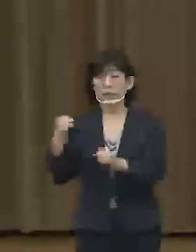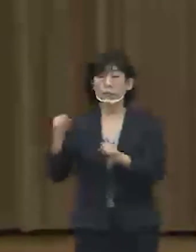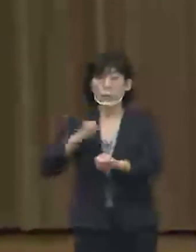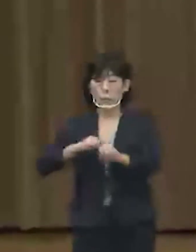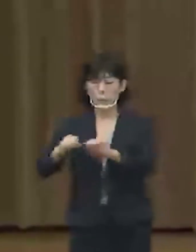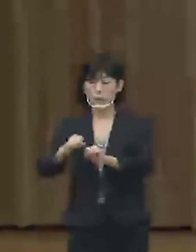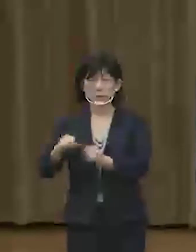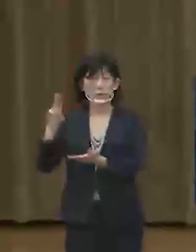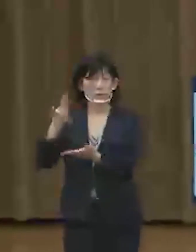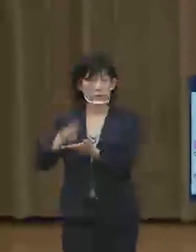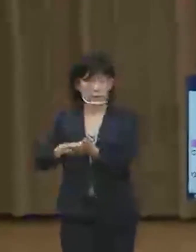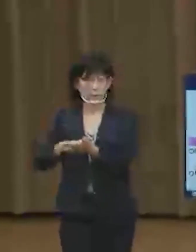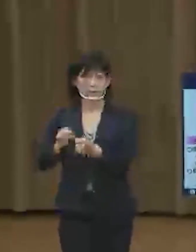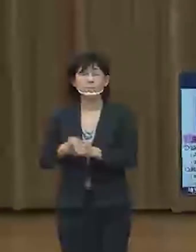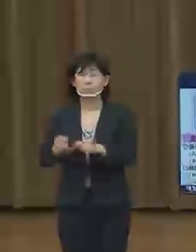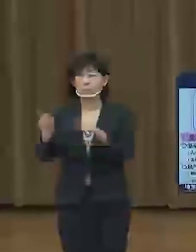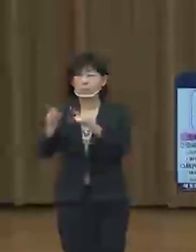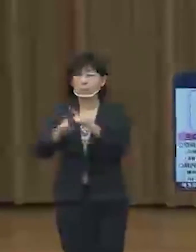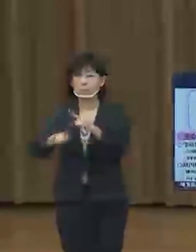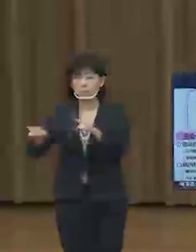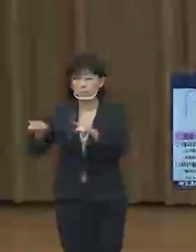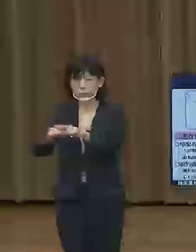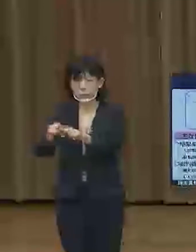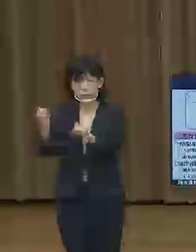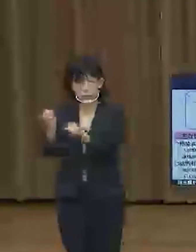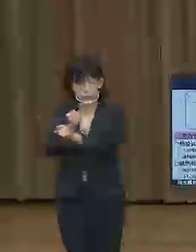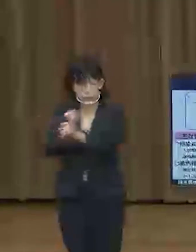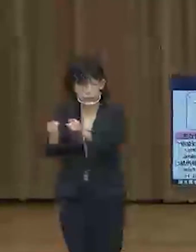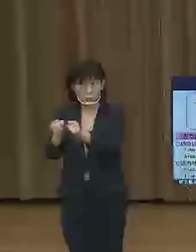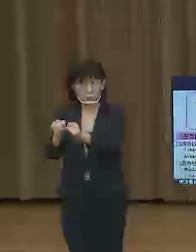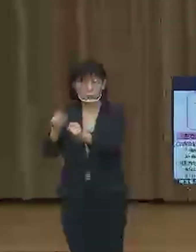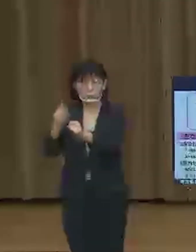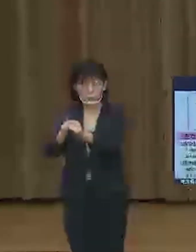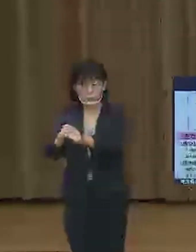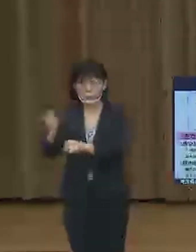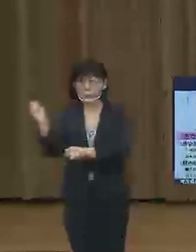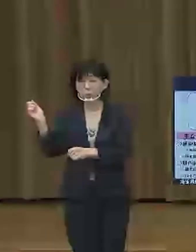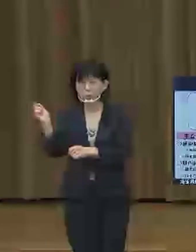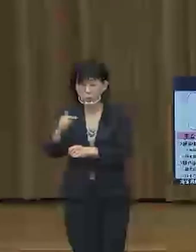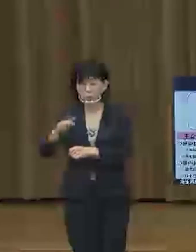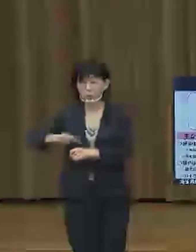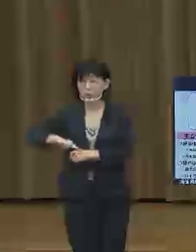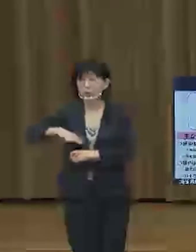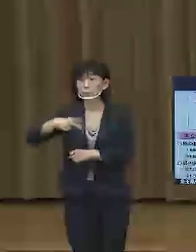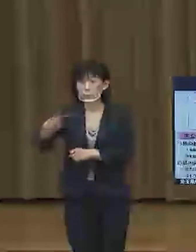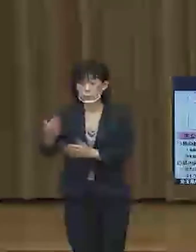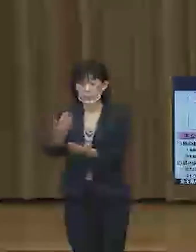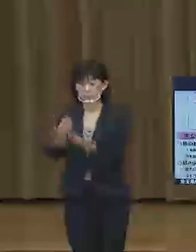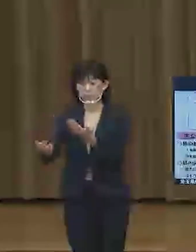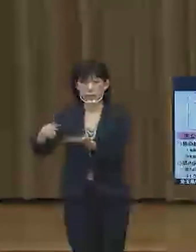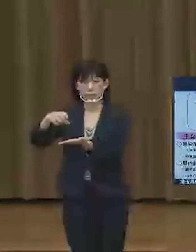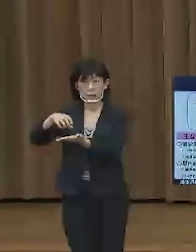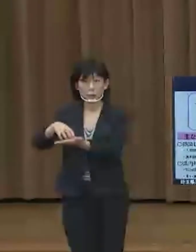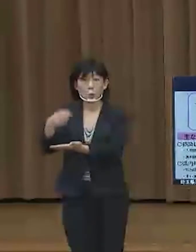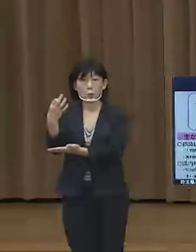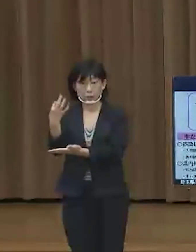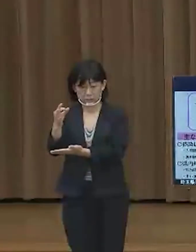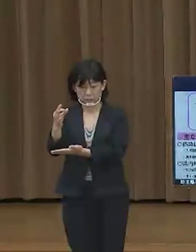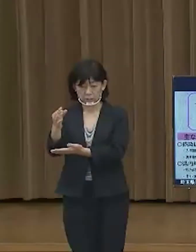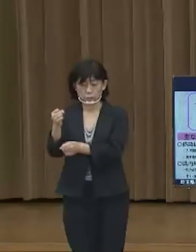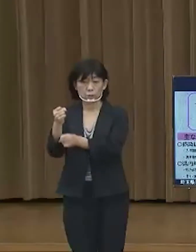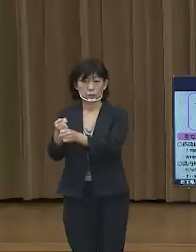事業の適正な工期を確保するため、早期の繰越免許費を設定をしています